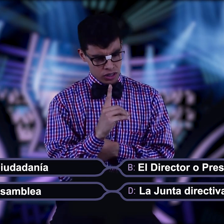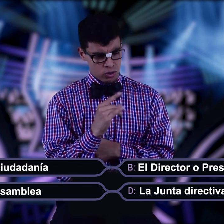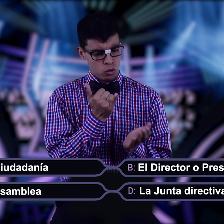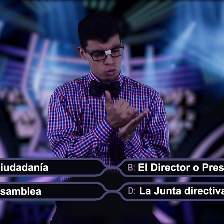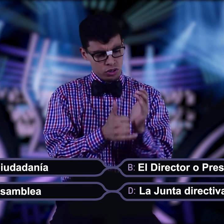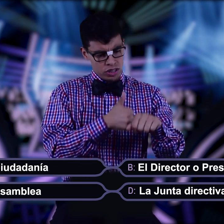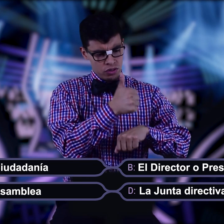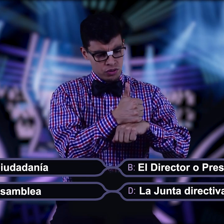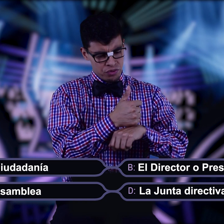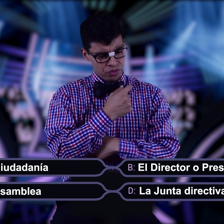La D, junta directiva.